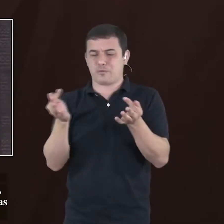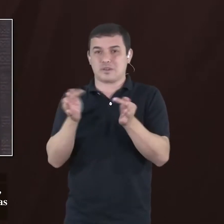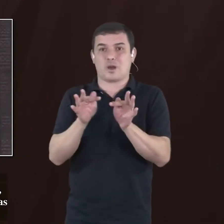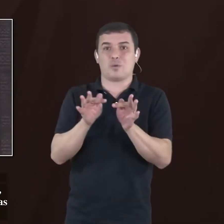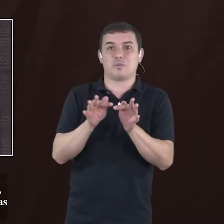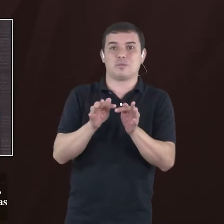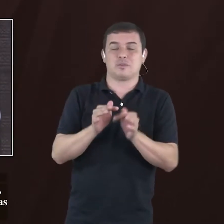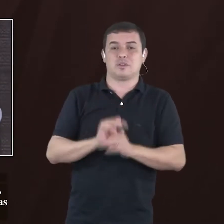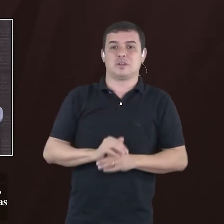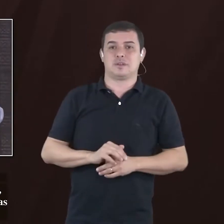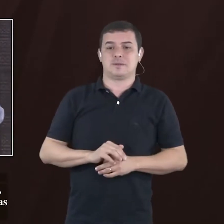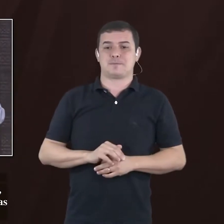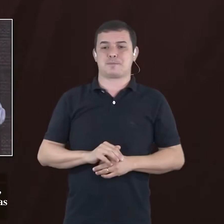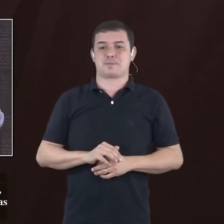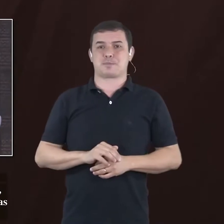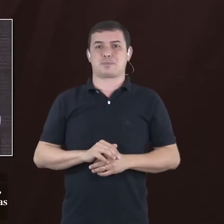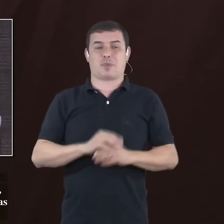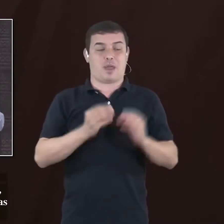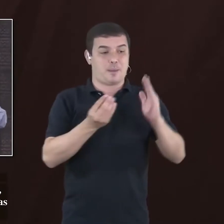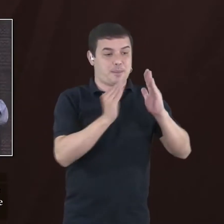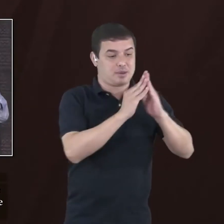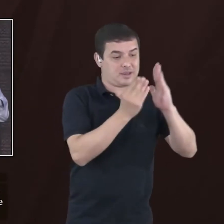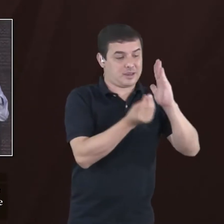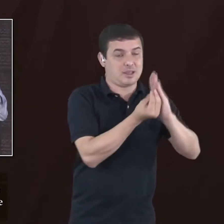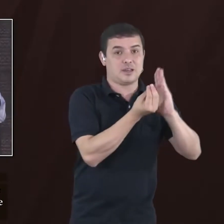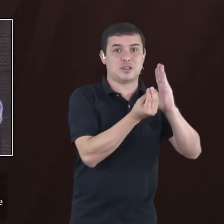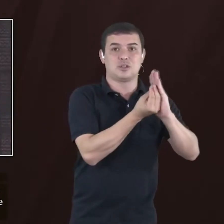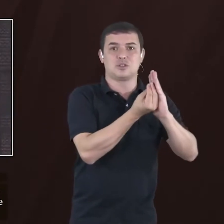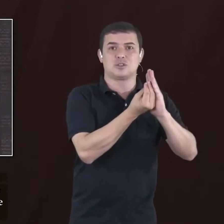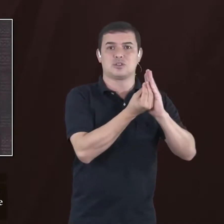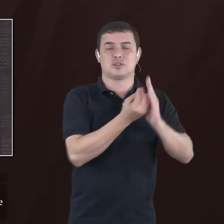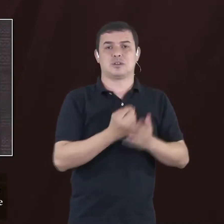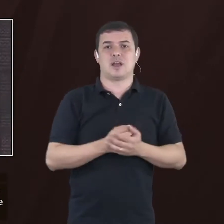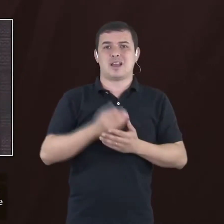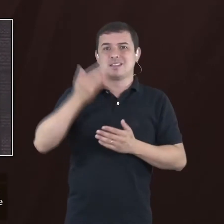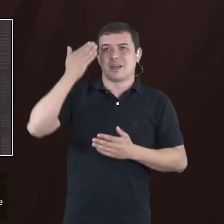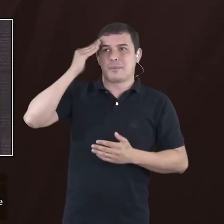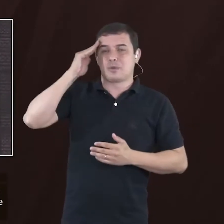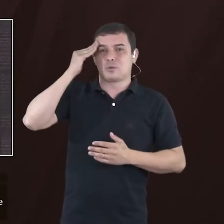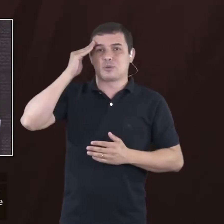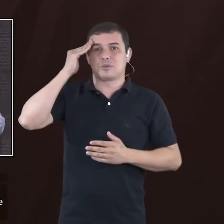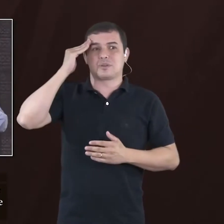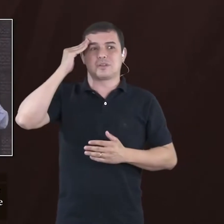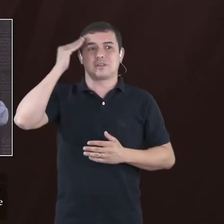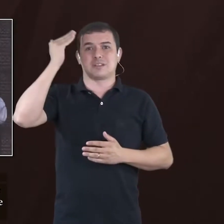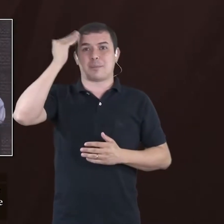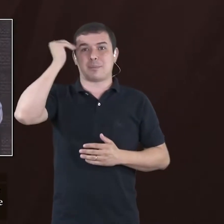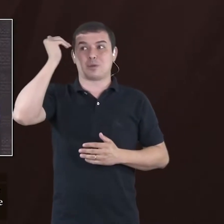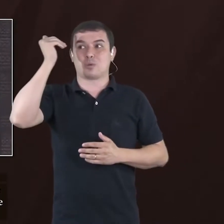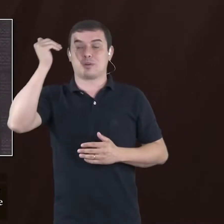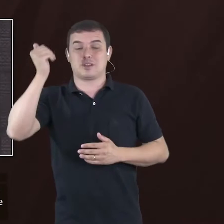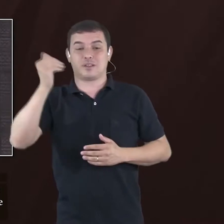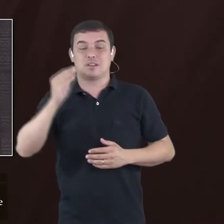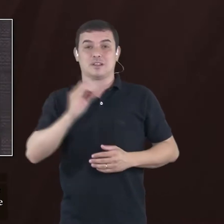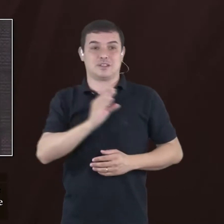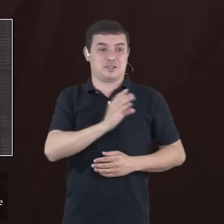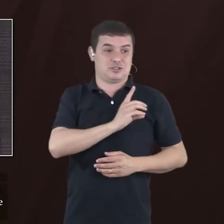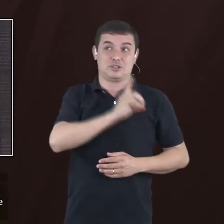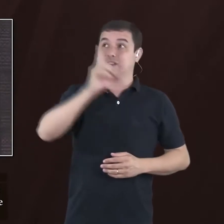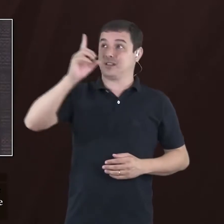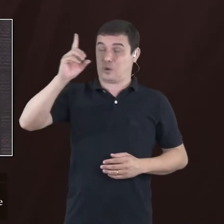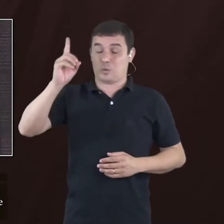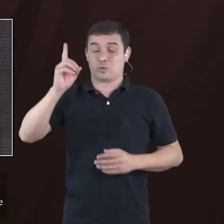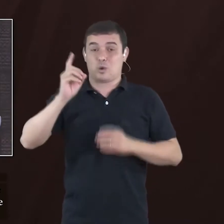mistério? Para que pela igreja a multiforme sabedoria de Deus se torne conhecida,